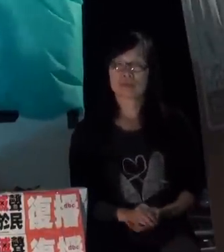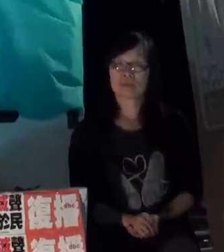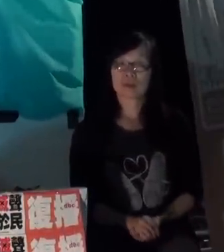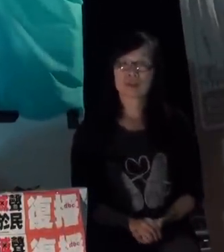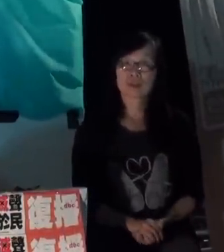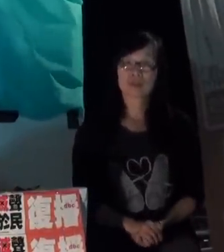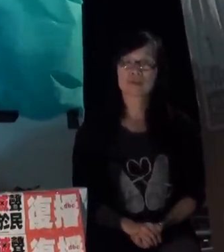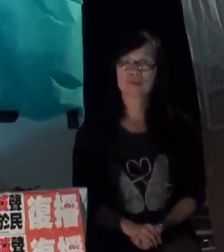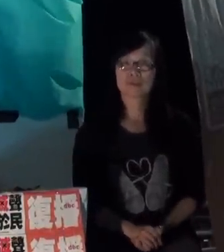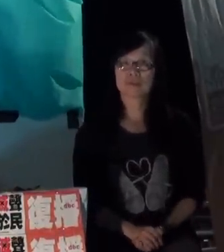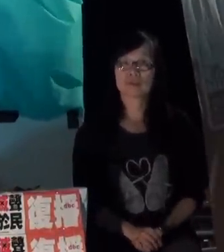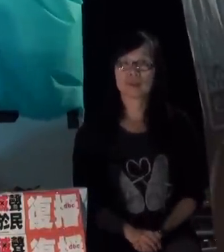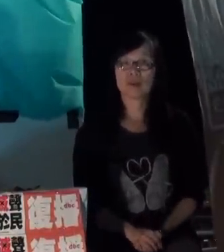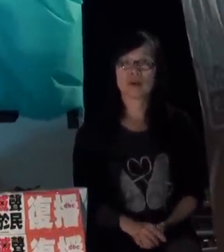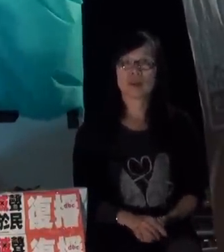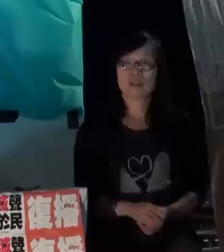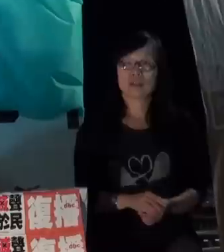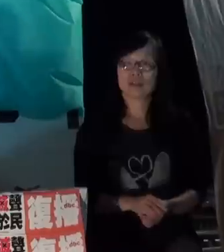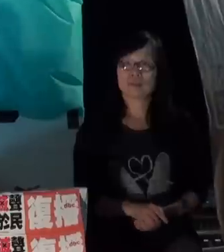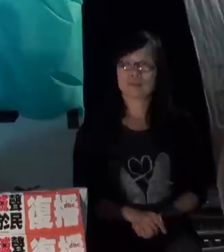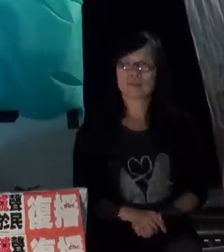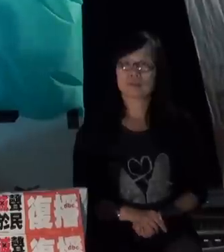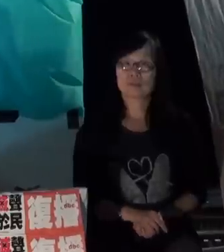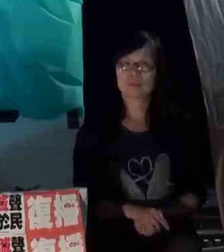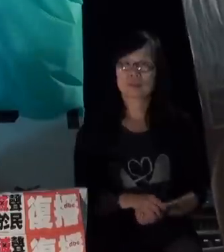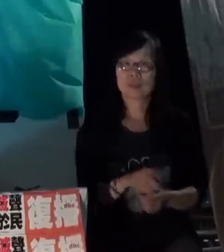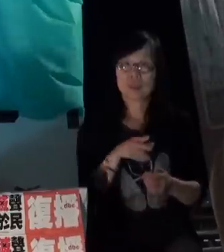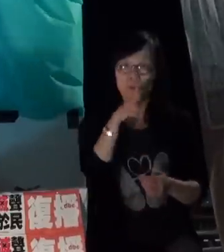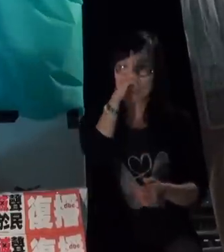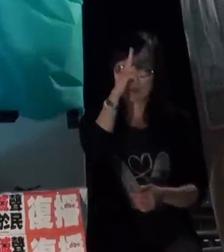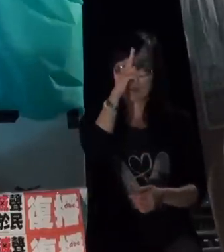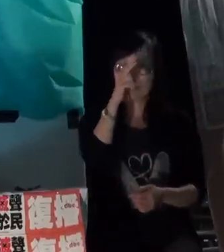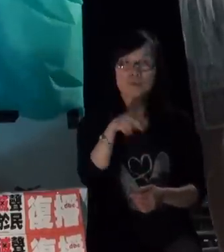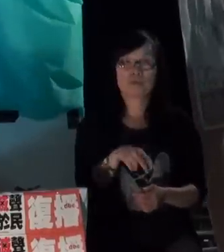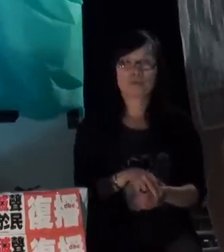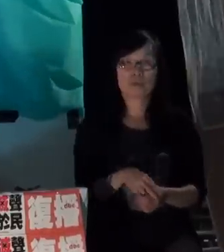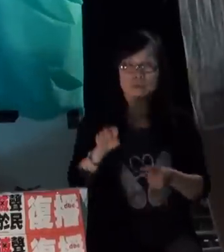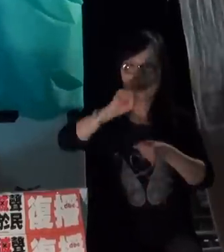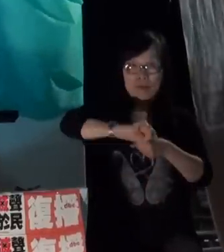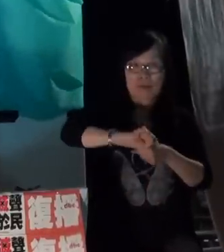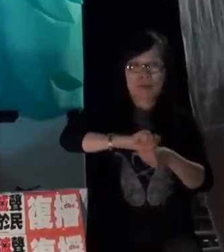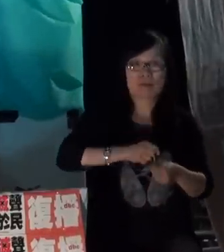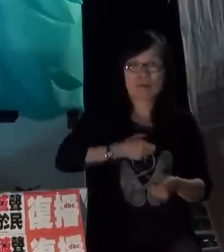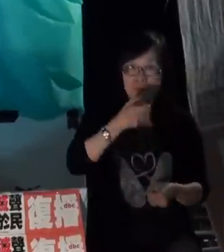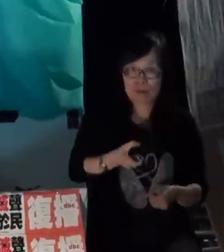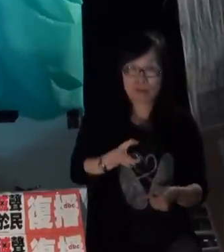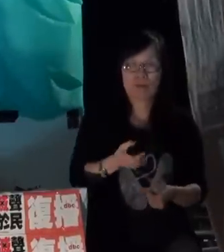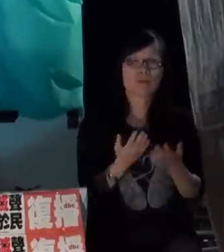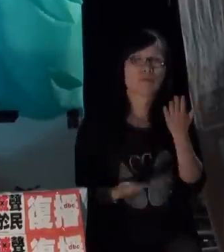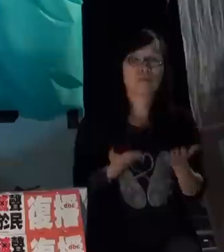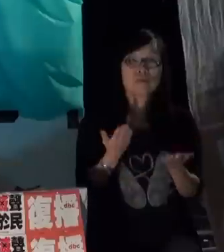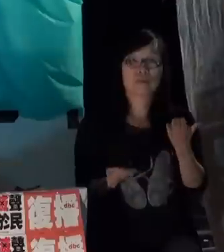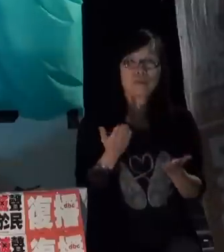凡係涉及到政府開支增加開支嘅，或者